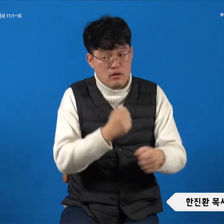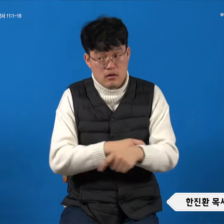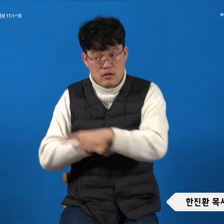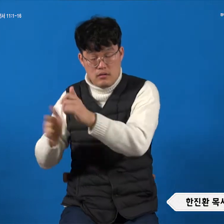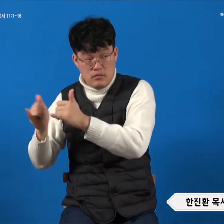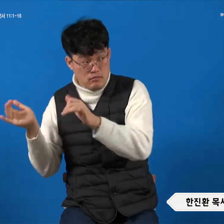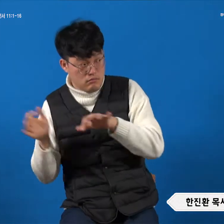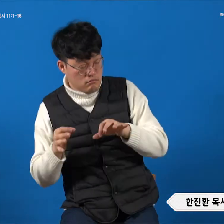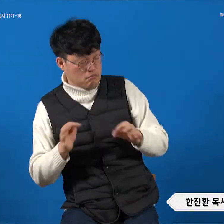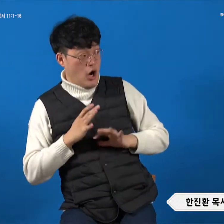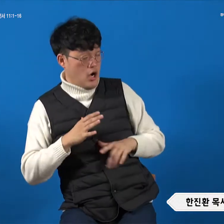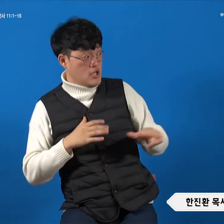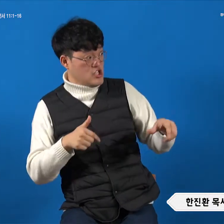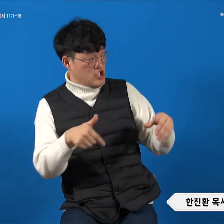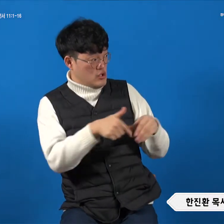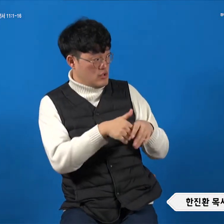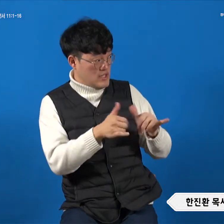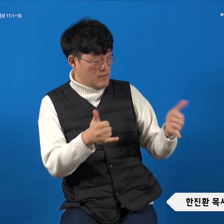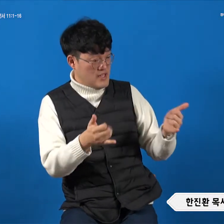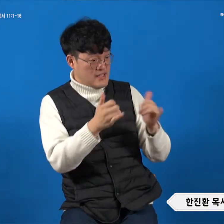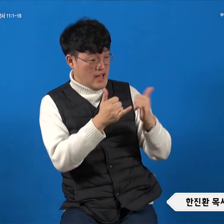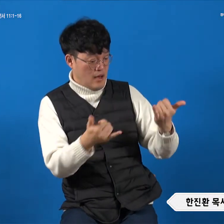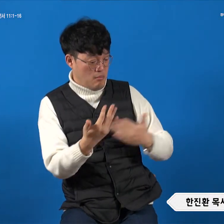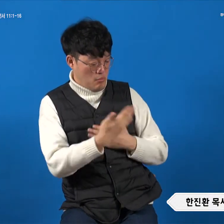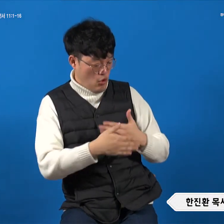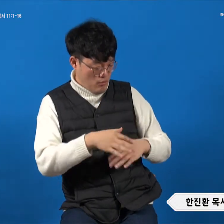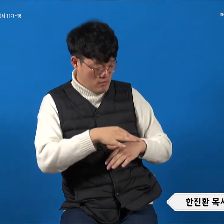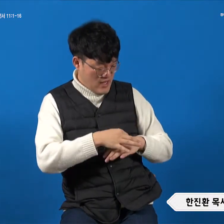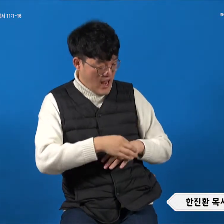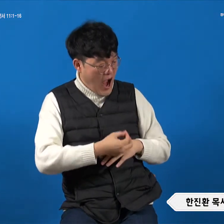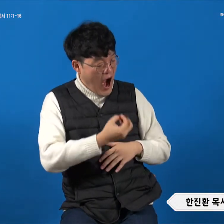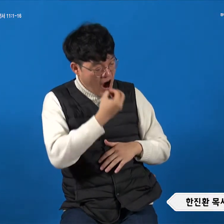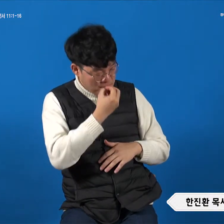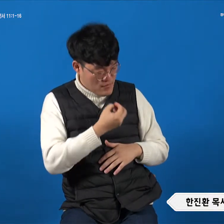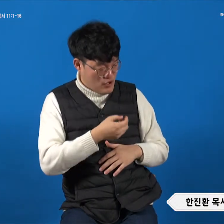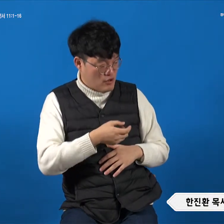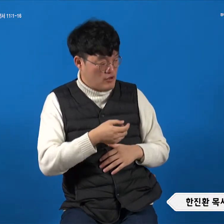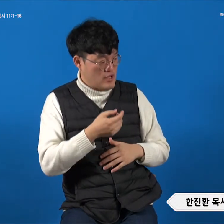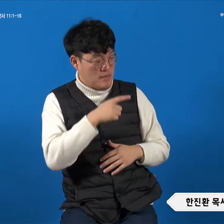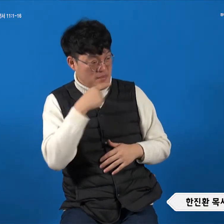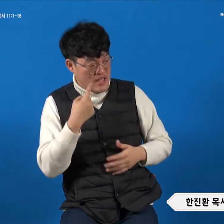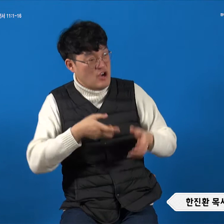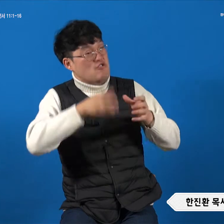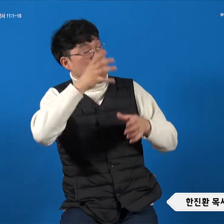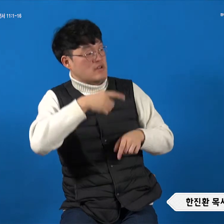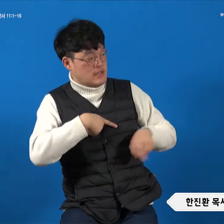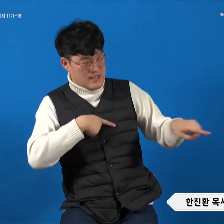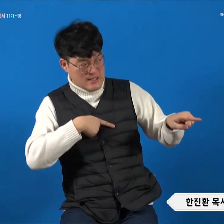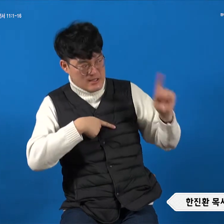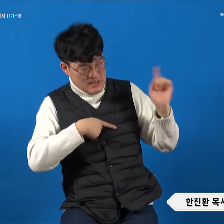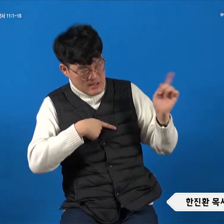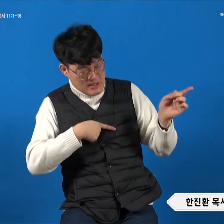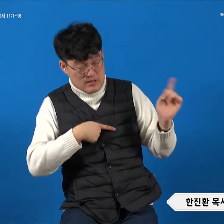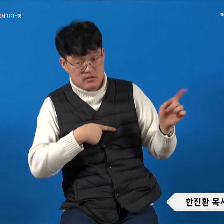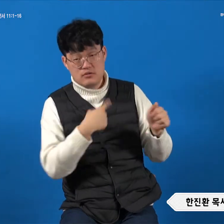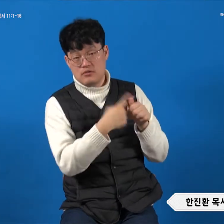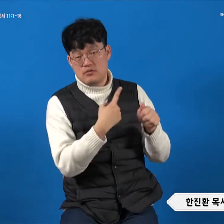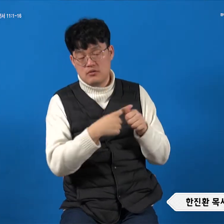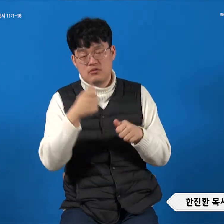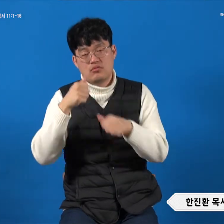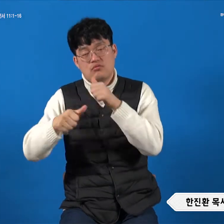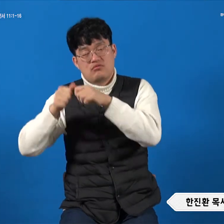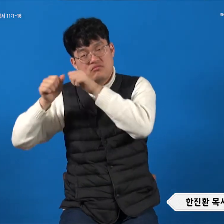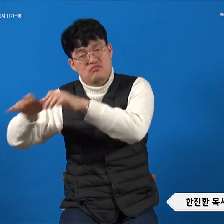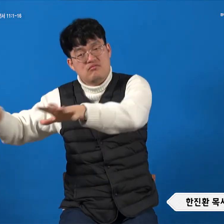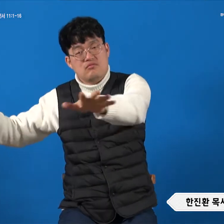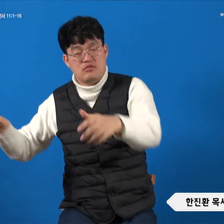먹어라, 그러니까 기독교인들은 인육을 먹는 사람들이다, 그런 소문마저 돌았습니다. 서로서로를 향해서